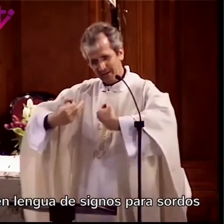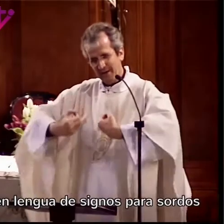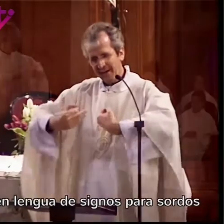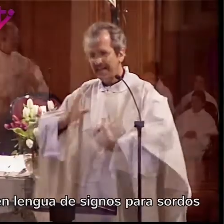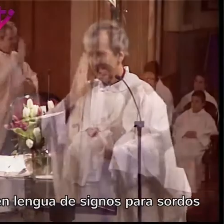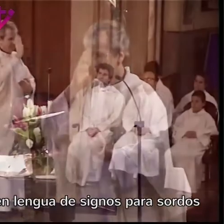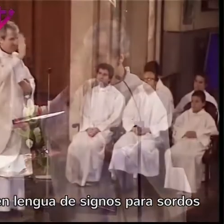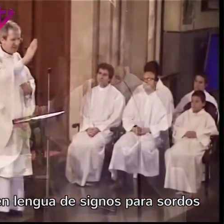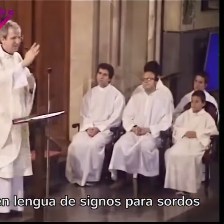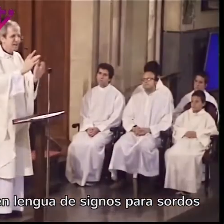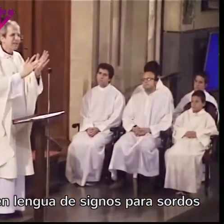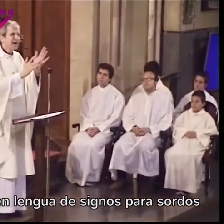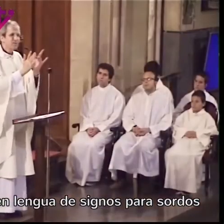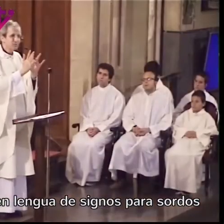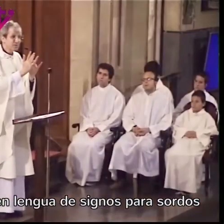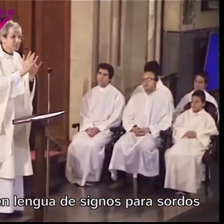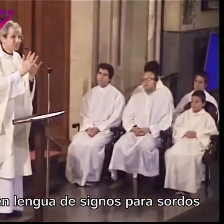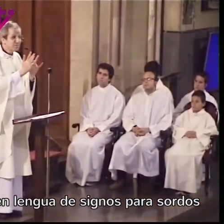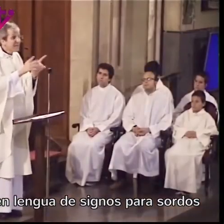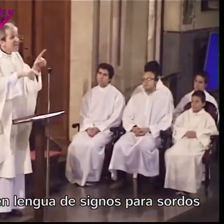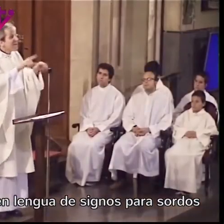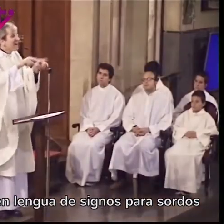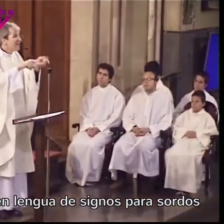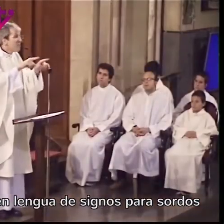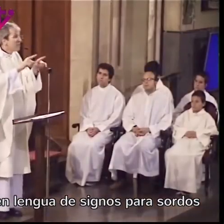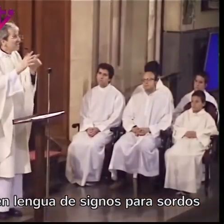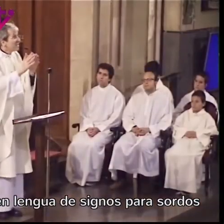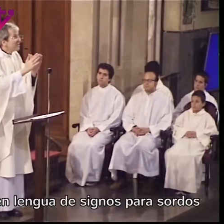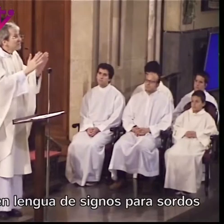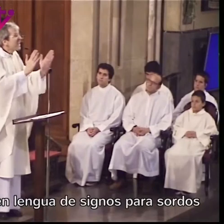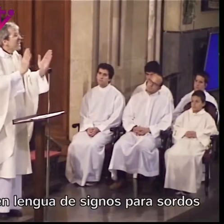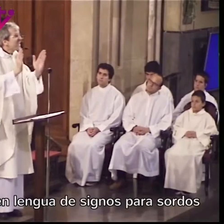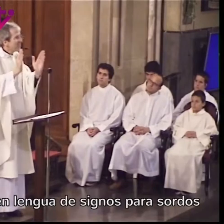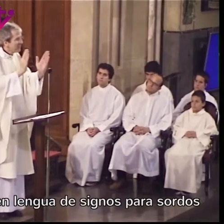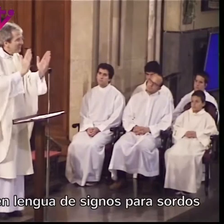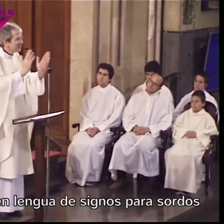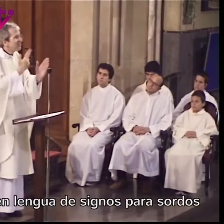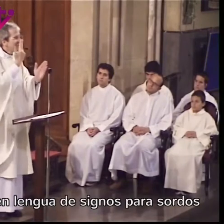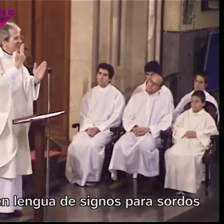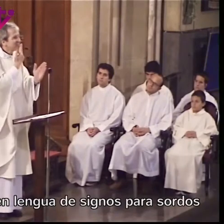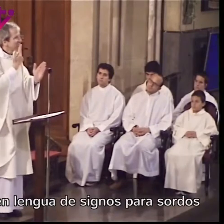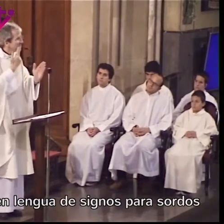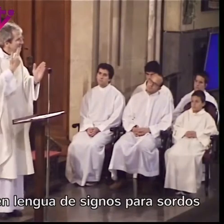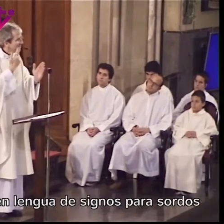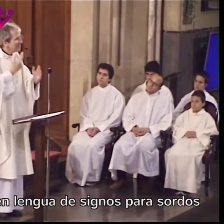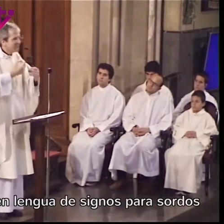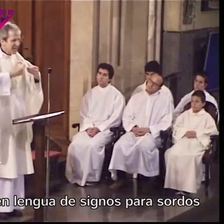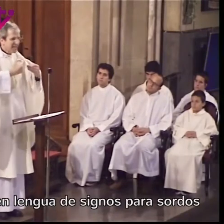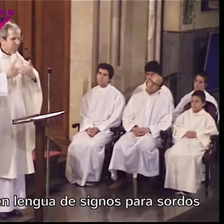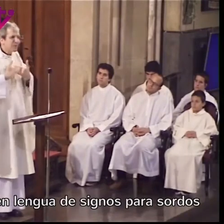de fidelidad a Jesucristo cada uno veremos en qué momento nos hemos comprometido en qué momento